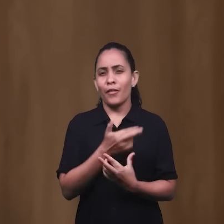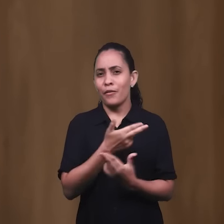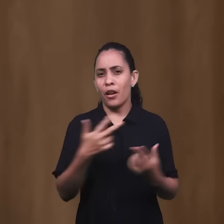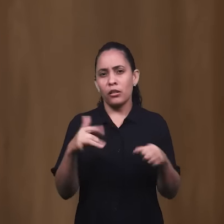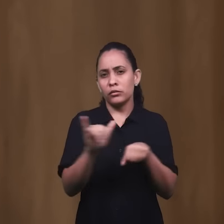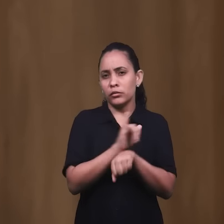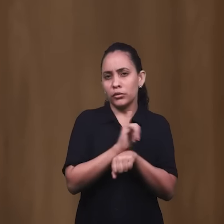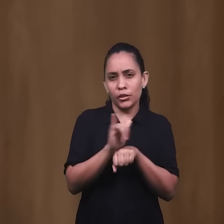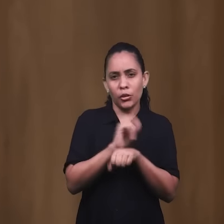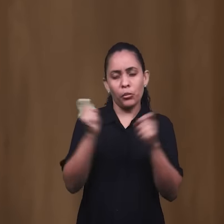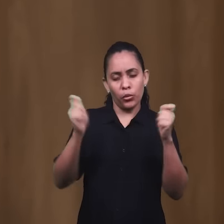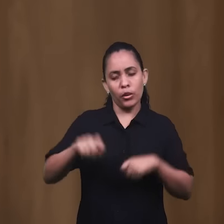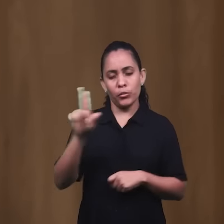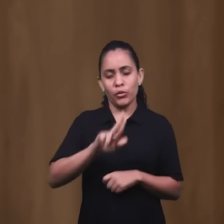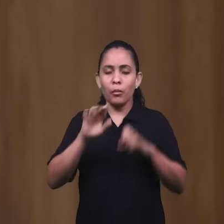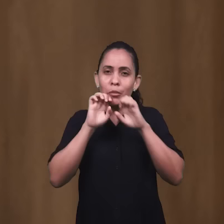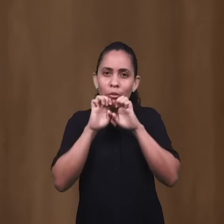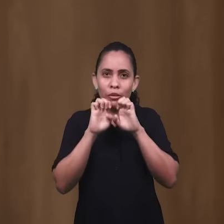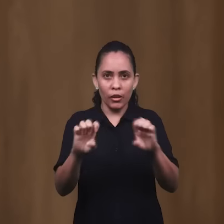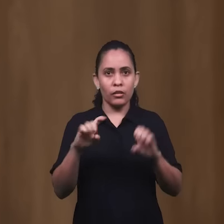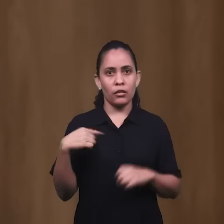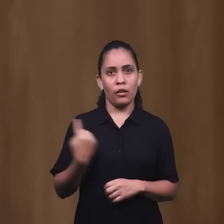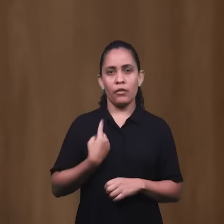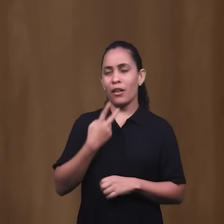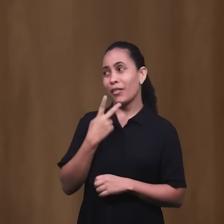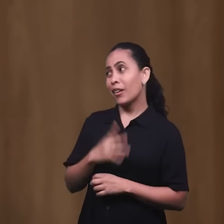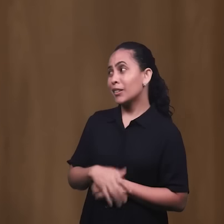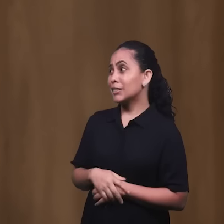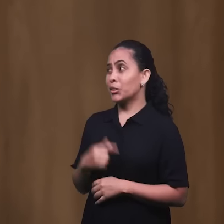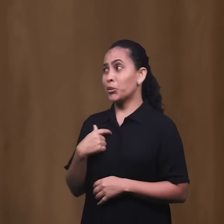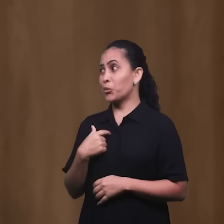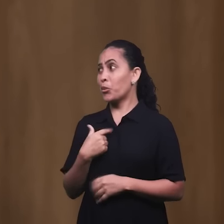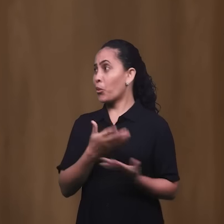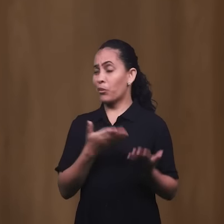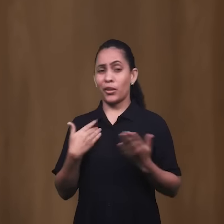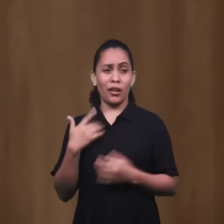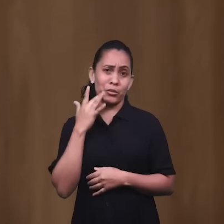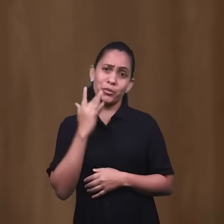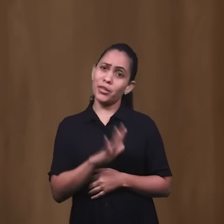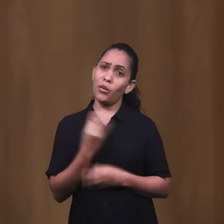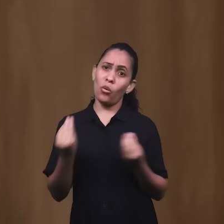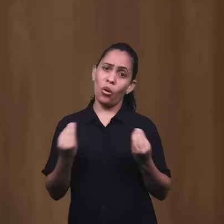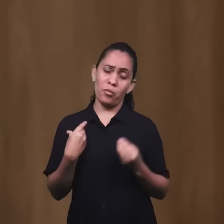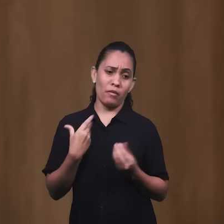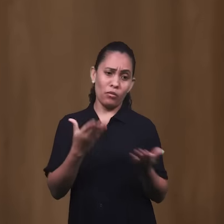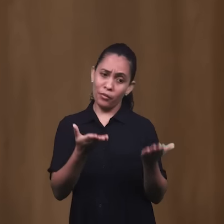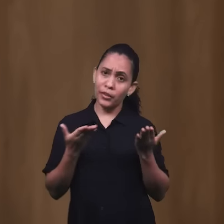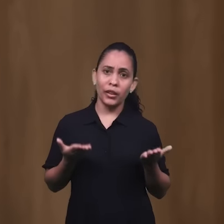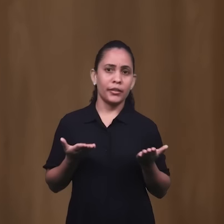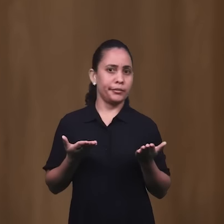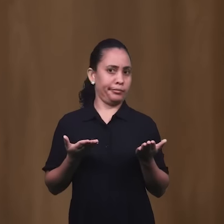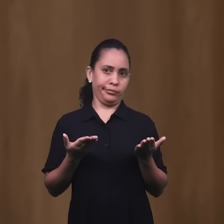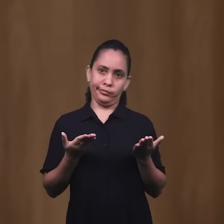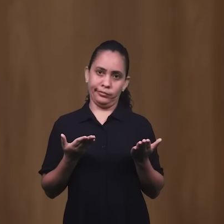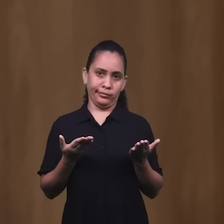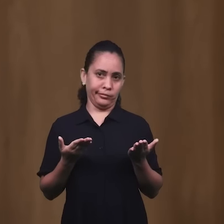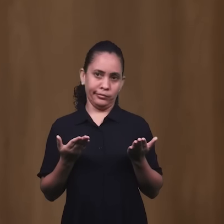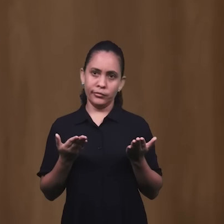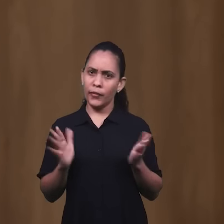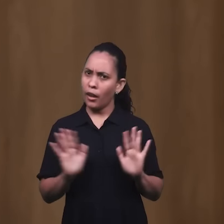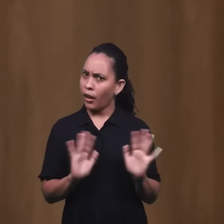são inúmeros. Então, a gente não pode falar assim, eu não vou convidar porque eu não sei como que eu vou convidar. Não tem essa desculpa.